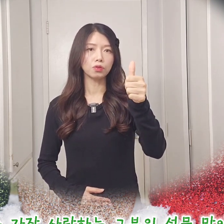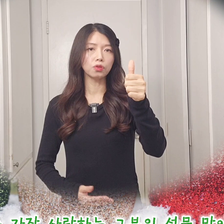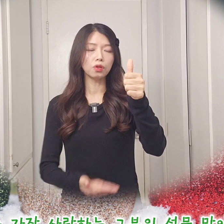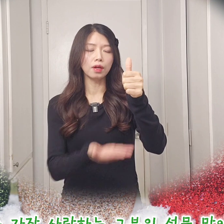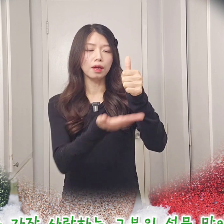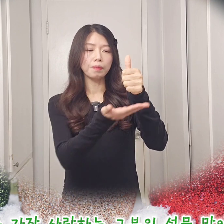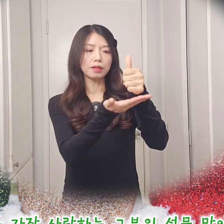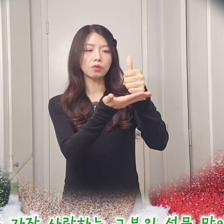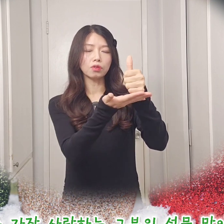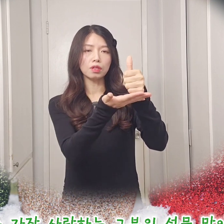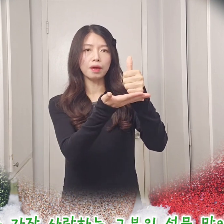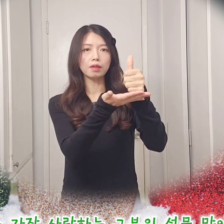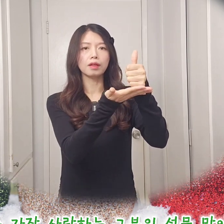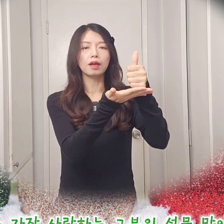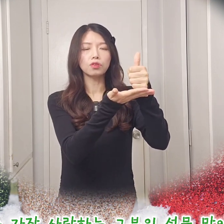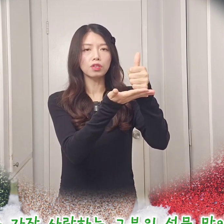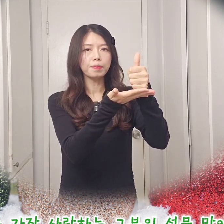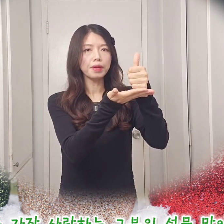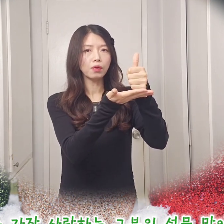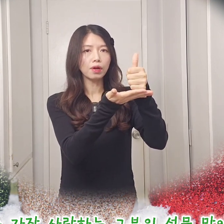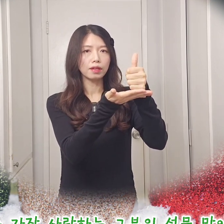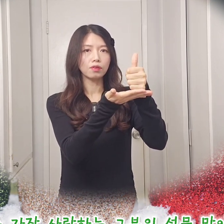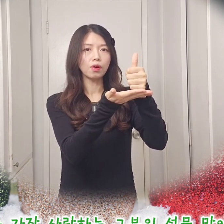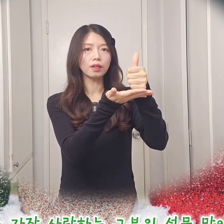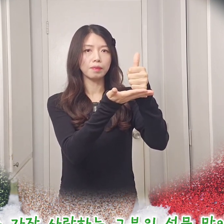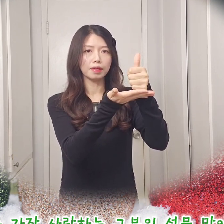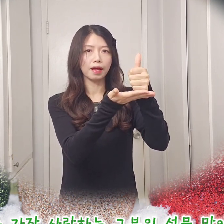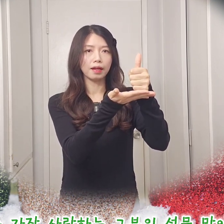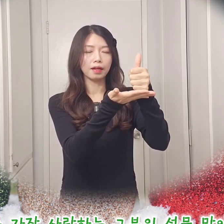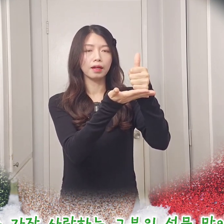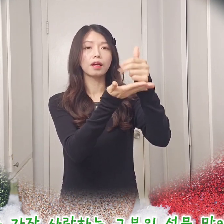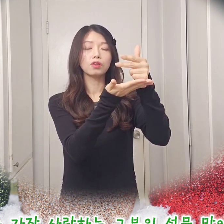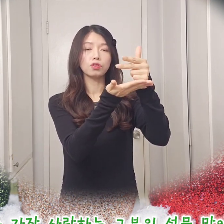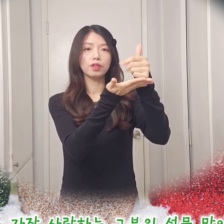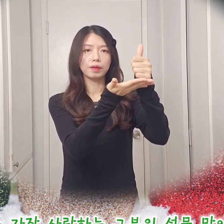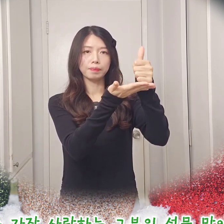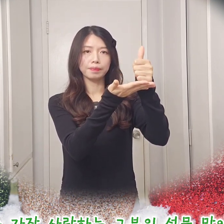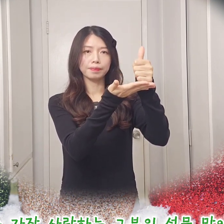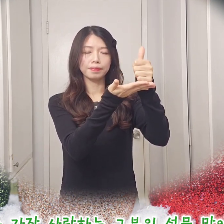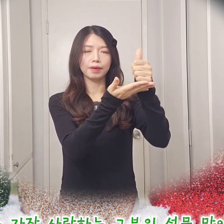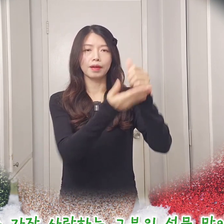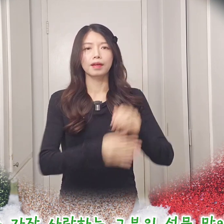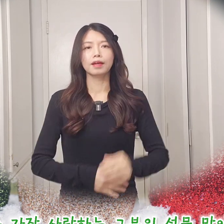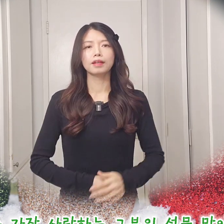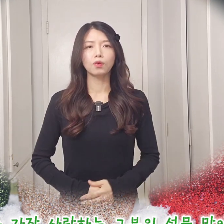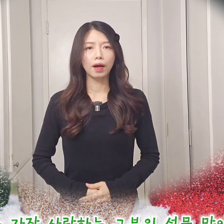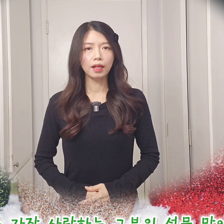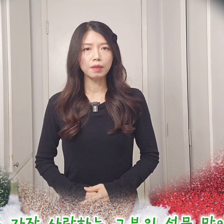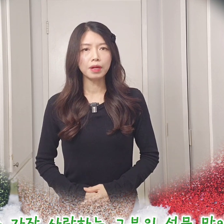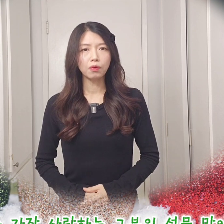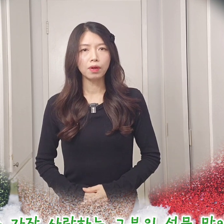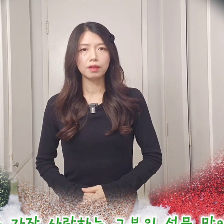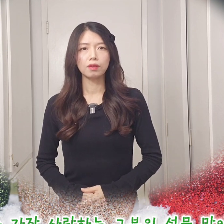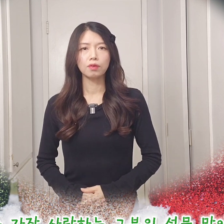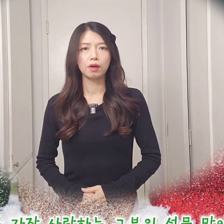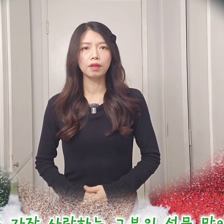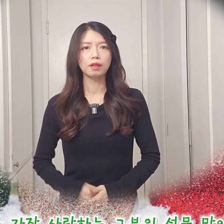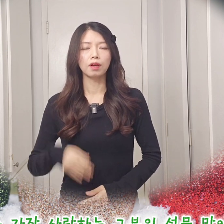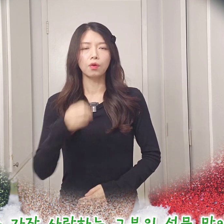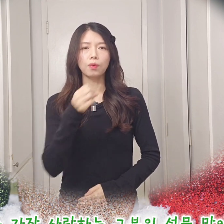주, 받쳐주시면 주님이라고 한 뜻의 수어가 됩니다. 주님. 그리고 하나님이라고 한 뜻의 수어는